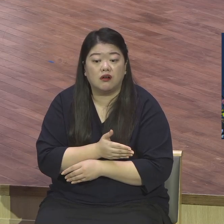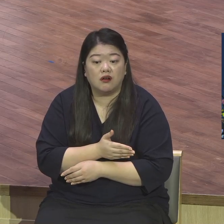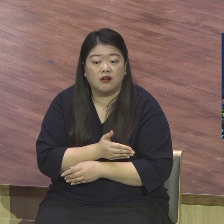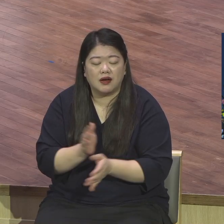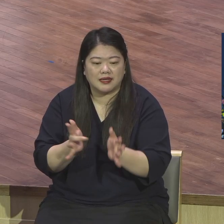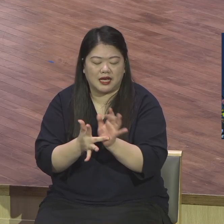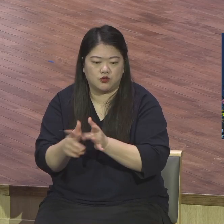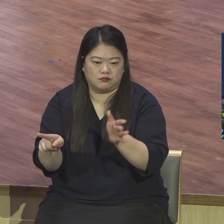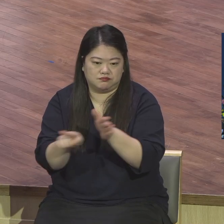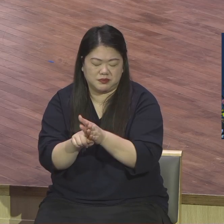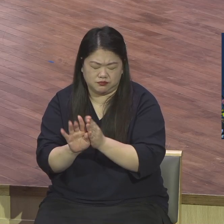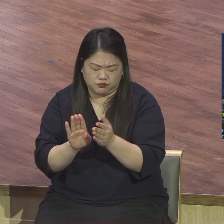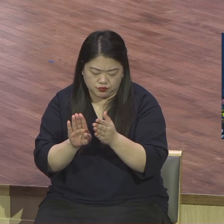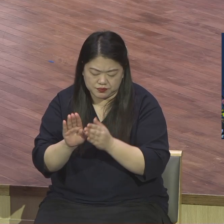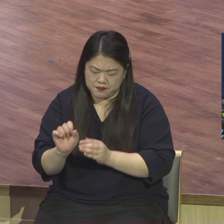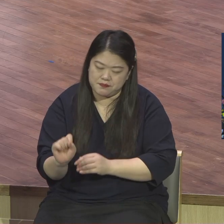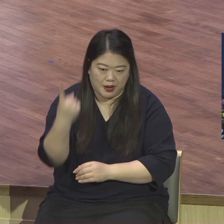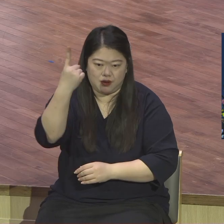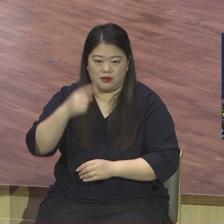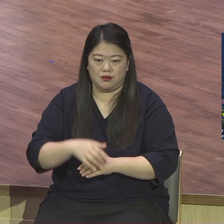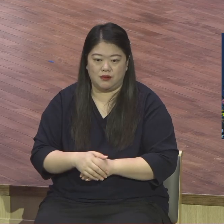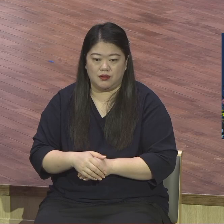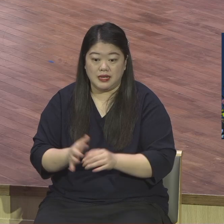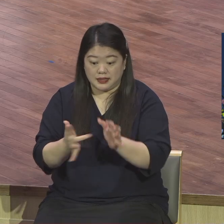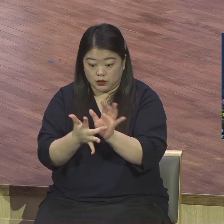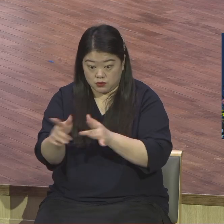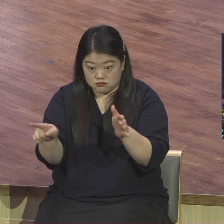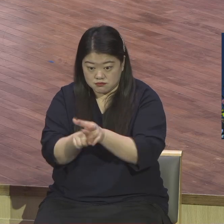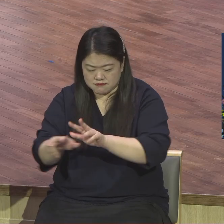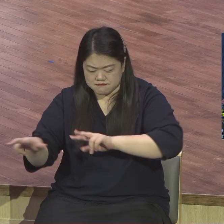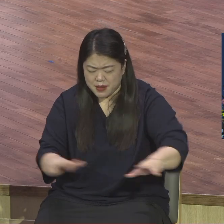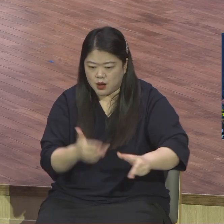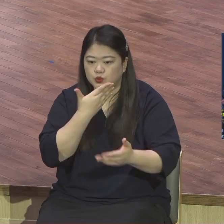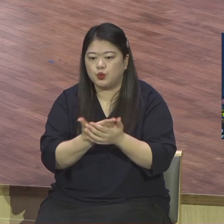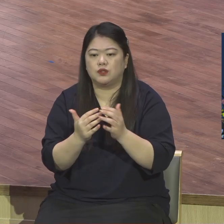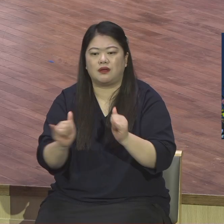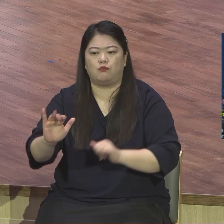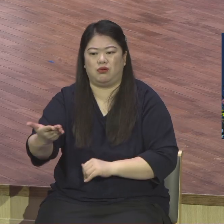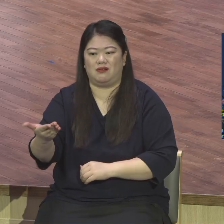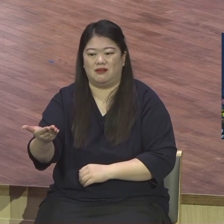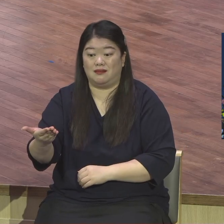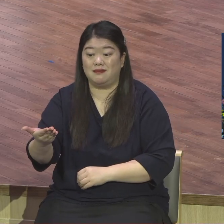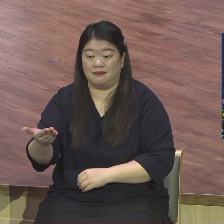예수의 영이 여러분과 함께 안 하면 이 진리를 깨달을 수가 없어요.